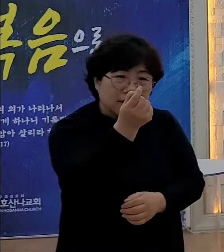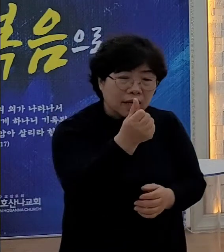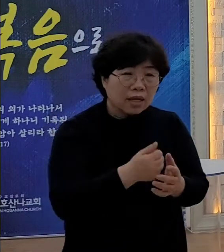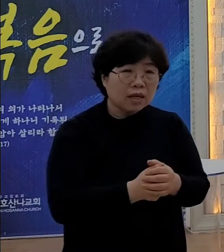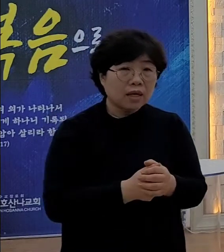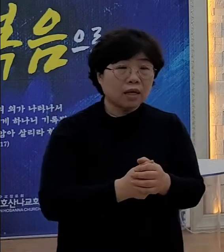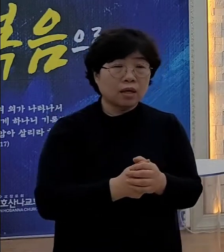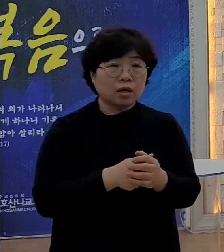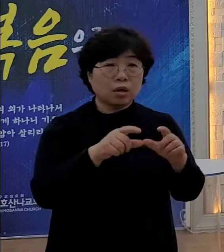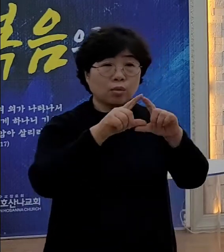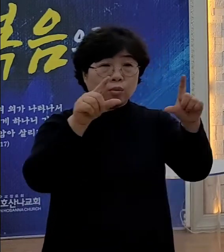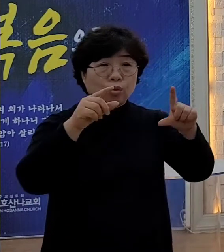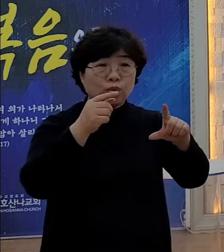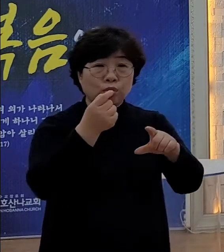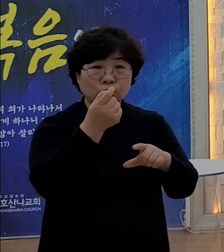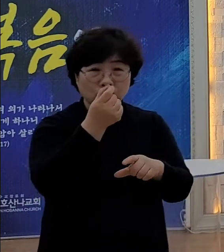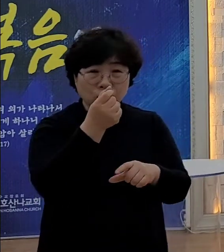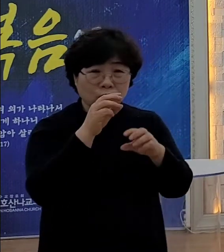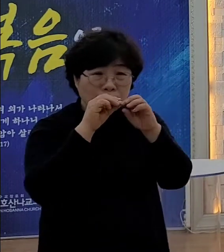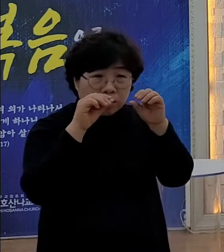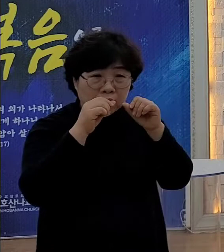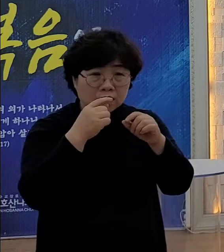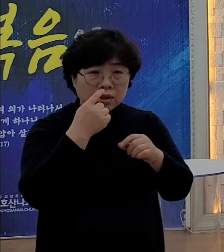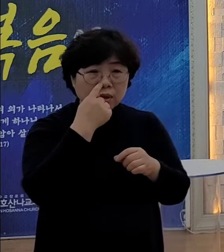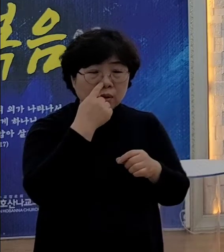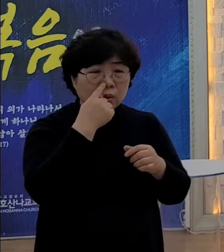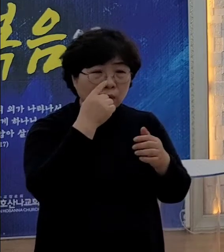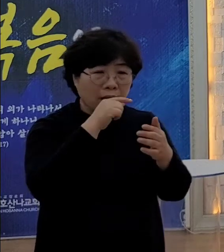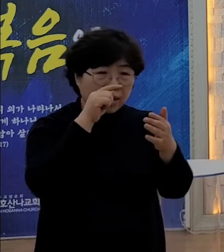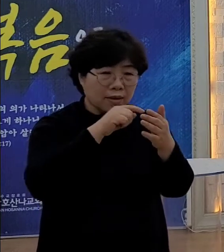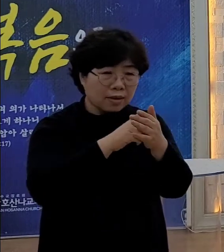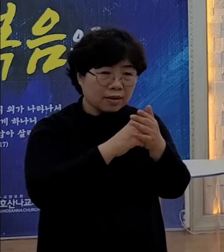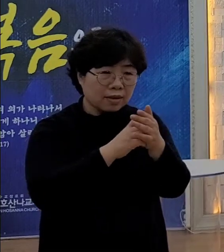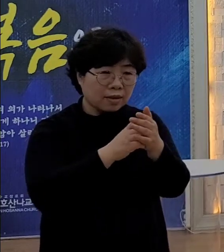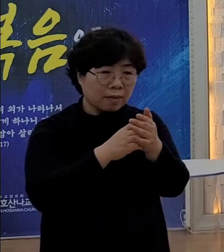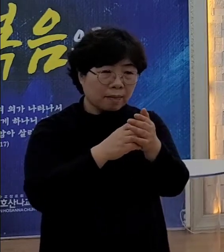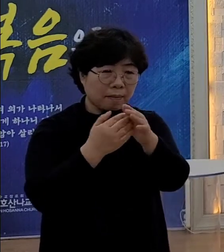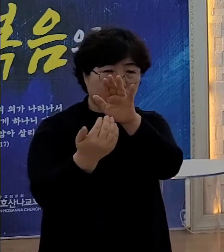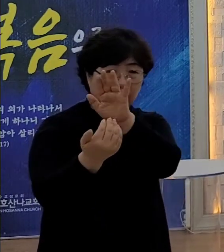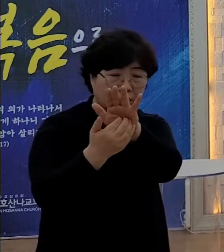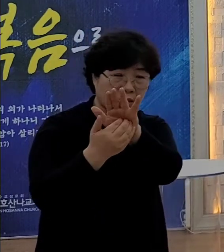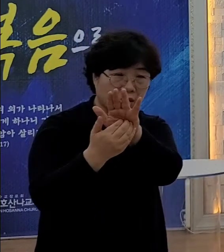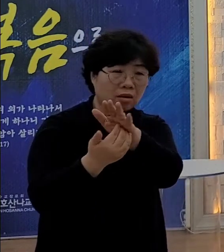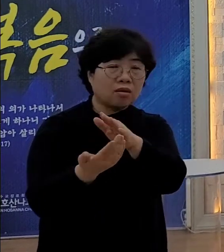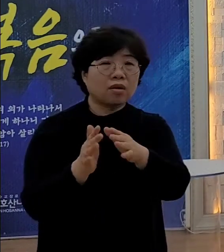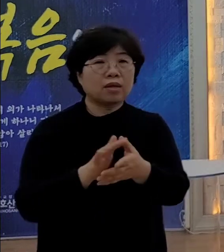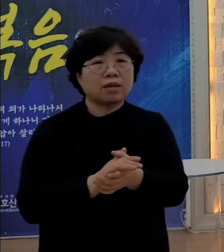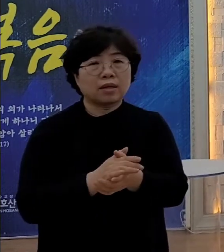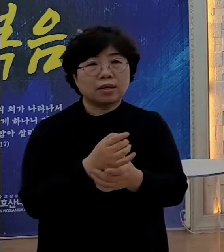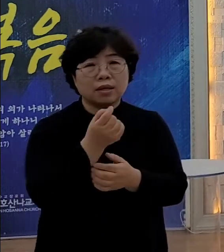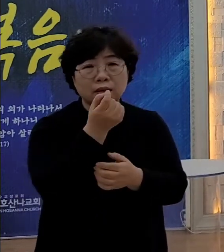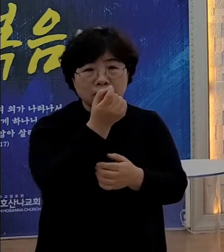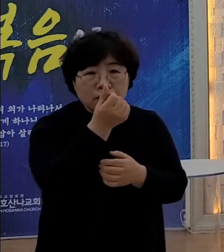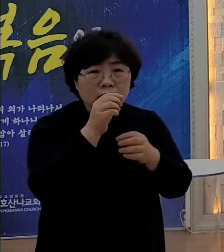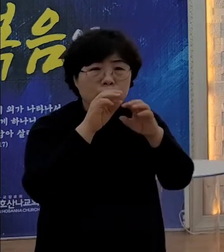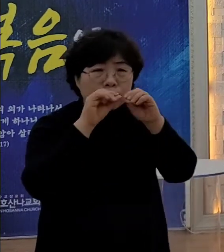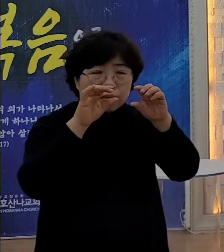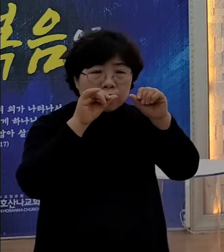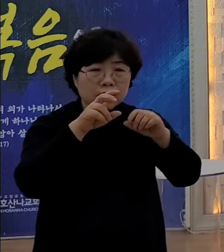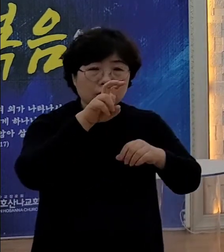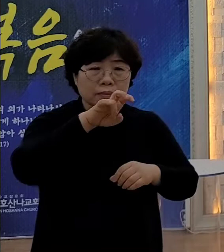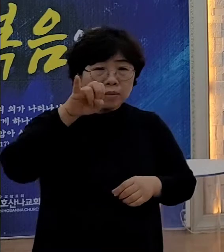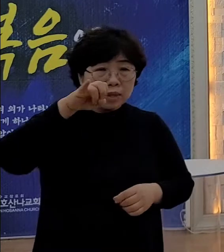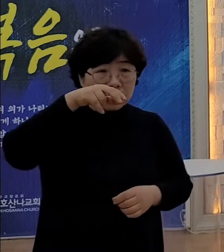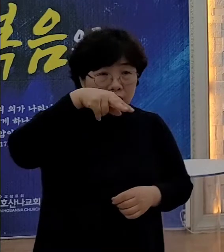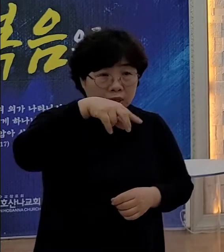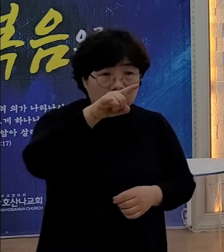먼지는 우리가 이 코수염에서 다 걸러집니다. 이게 몸이 다 그렇게 정화되도록 하나님 만들어 놓으셨어요. 그런데 미세먼지는요